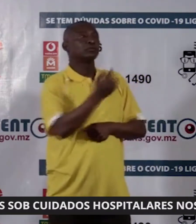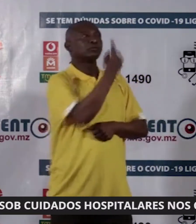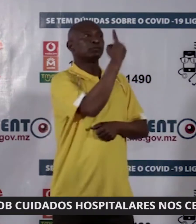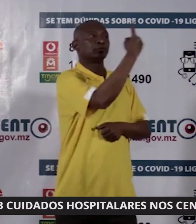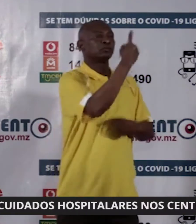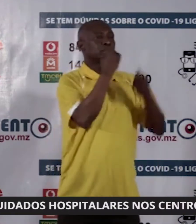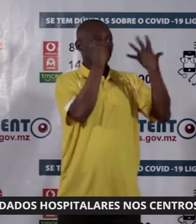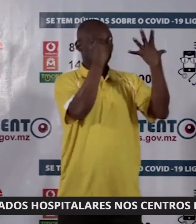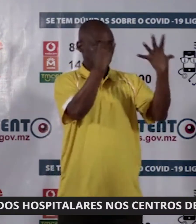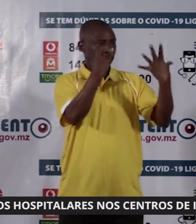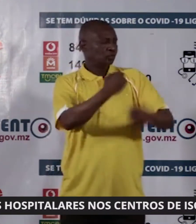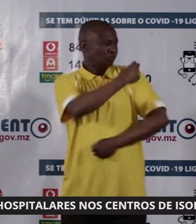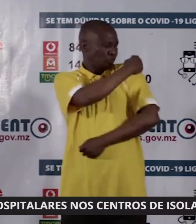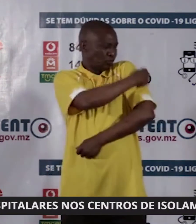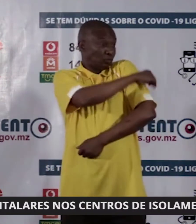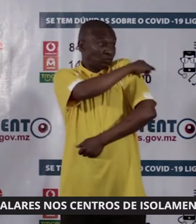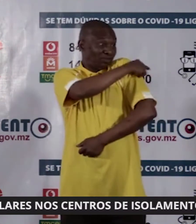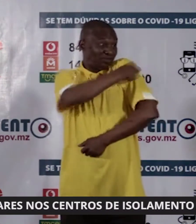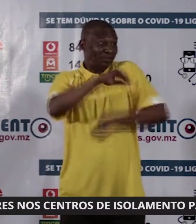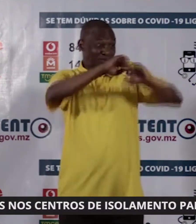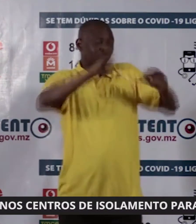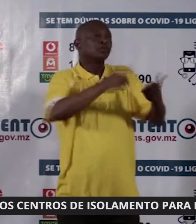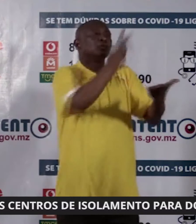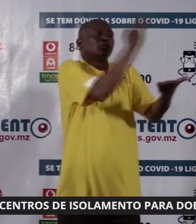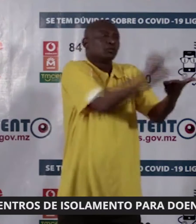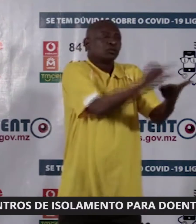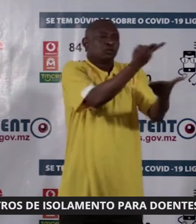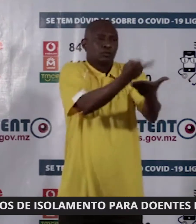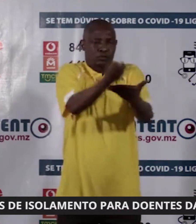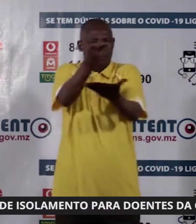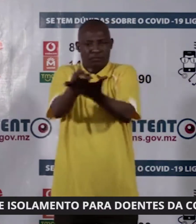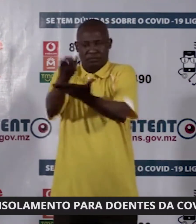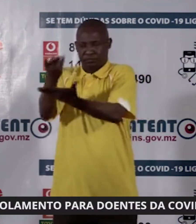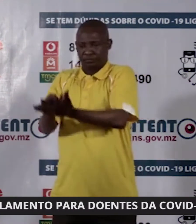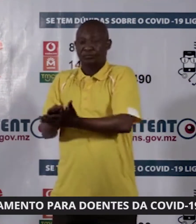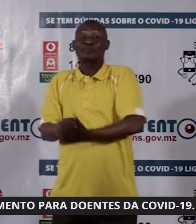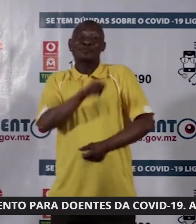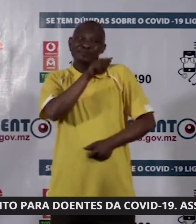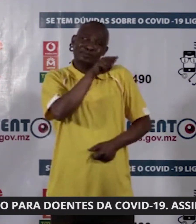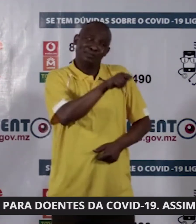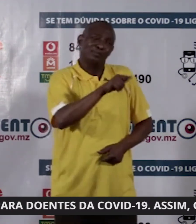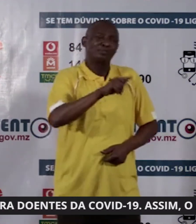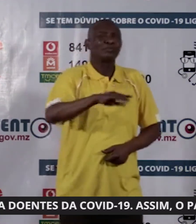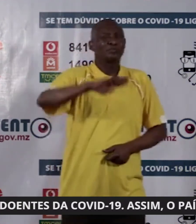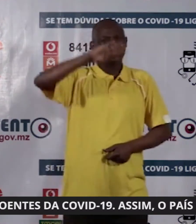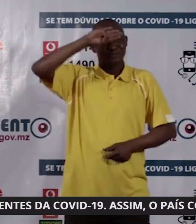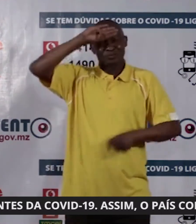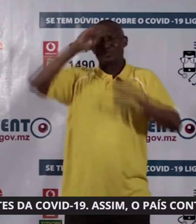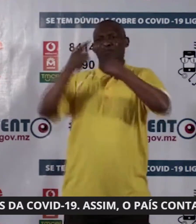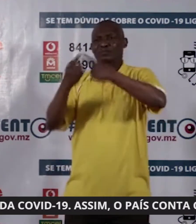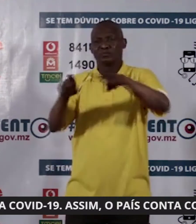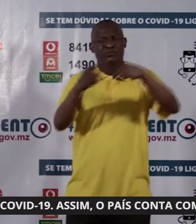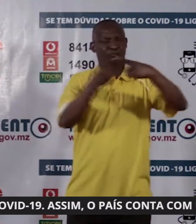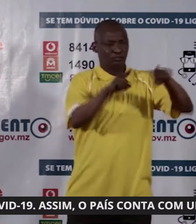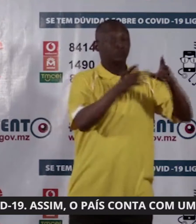centros de isolamento. Os indivíduos internados padecem de patologias crônicas diversas